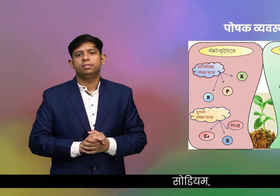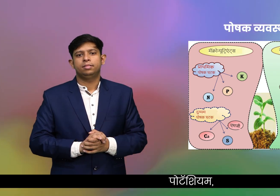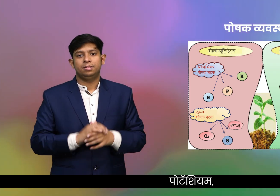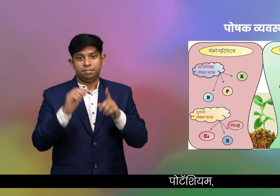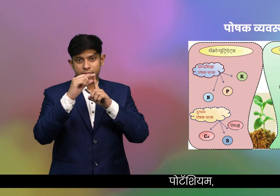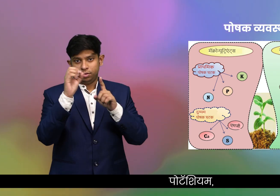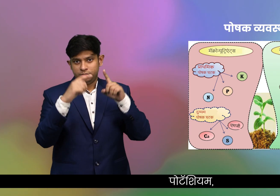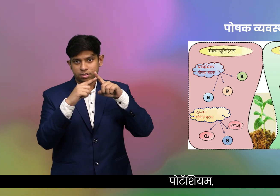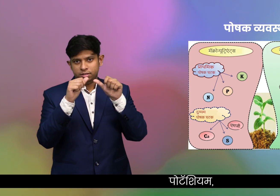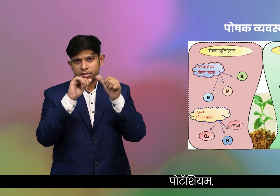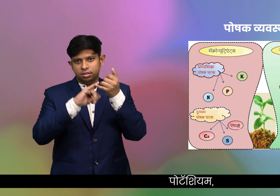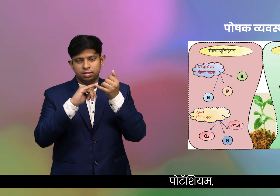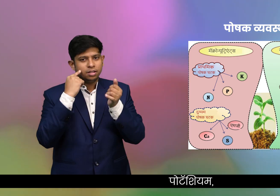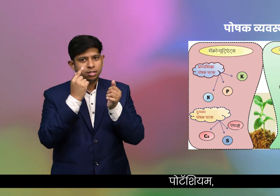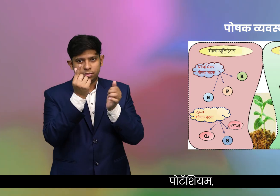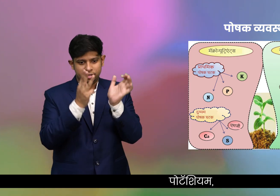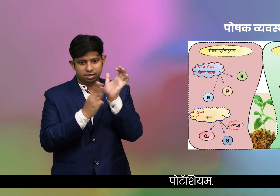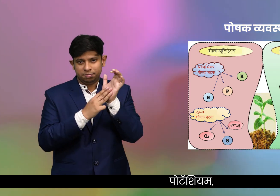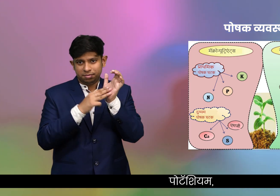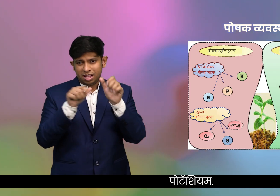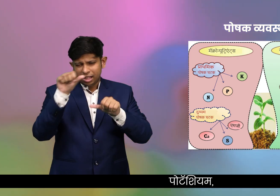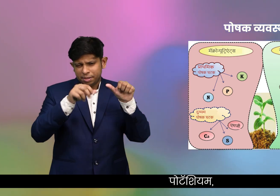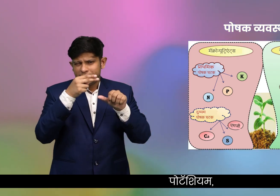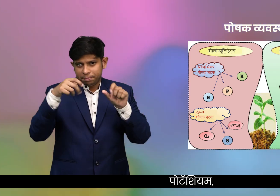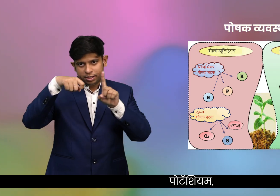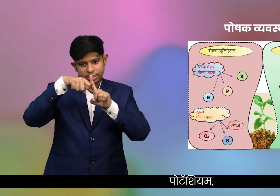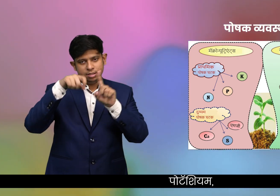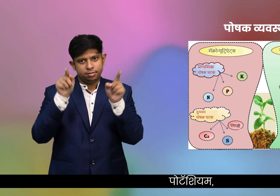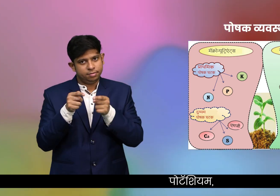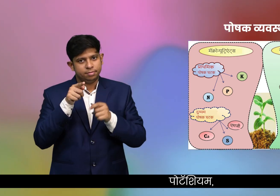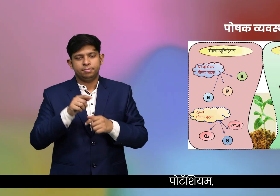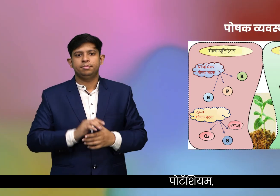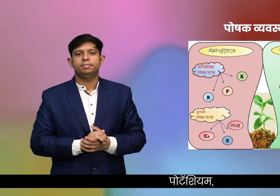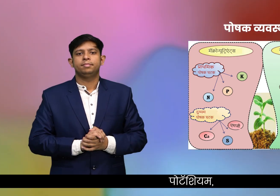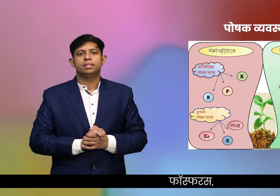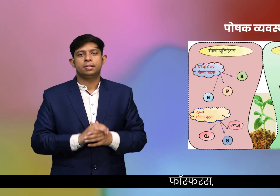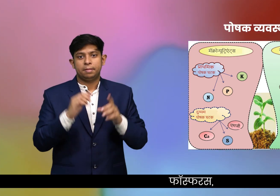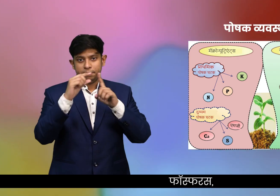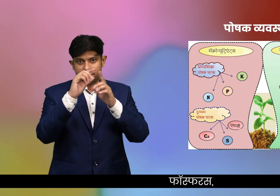पोटॅशियम, फॉस्फरस,